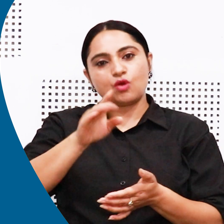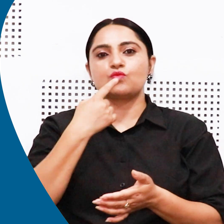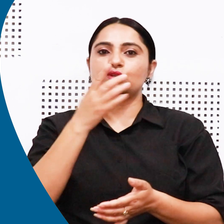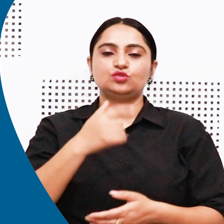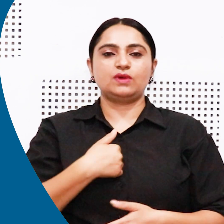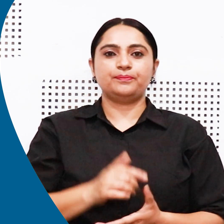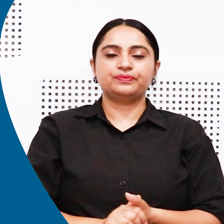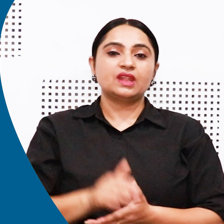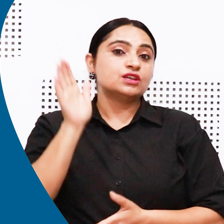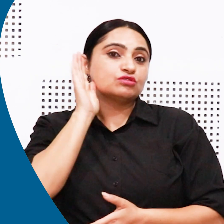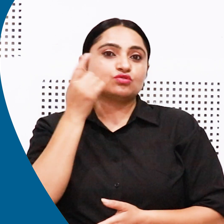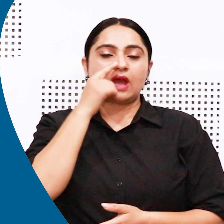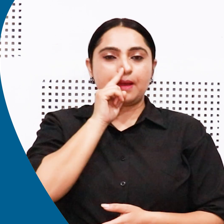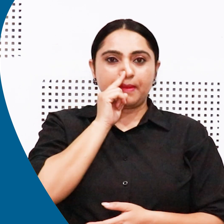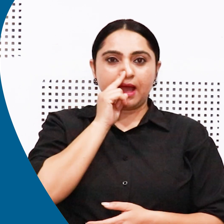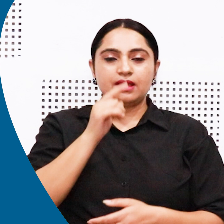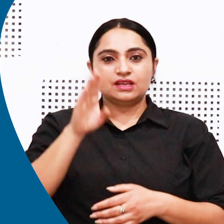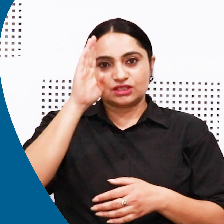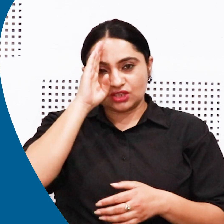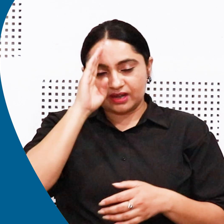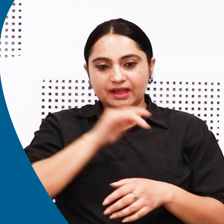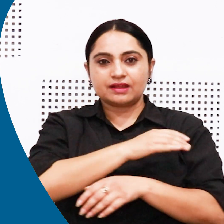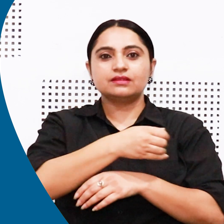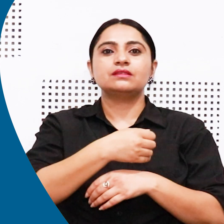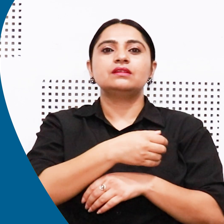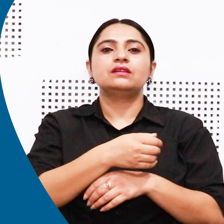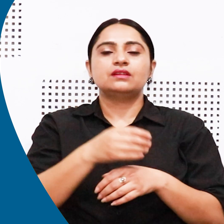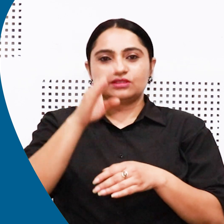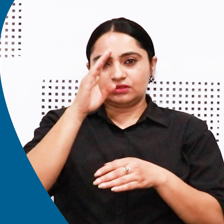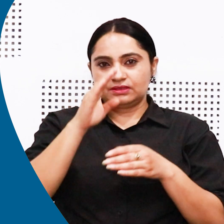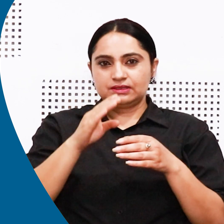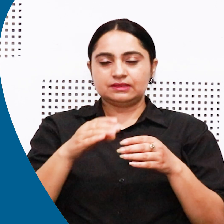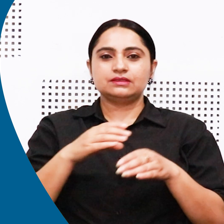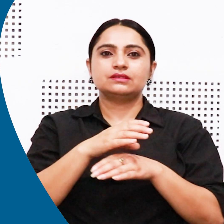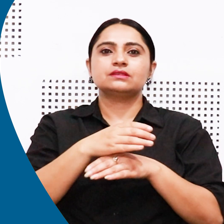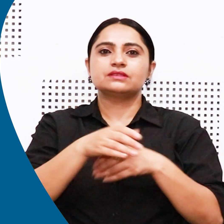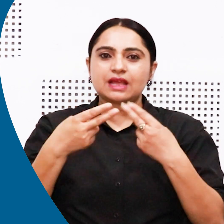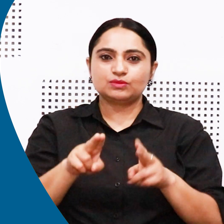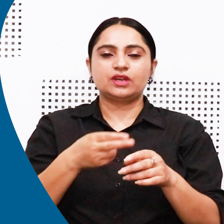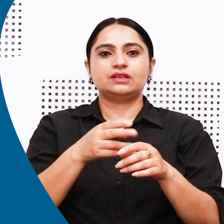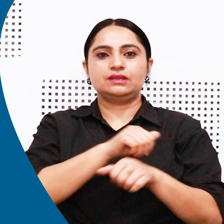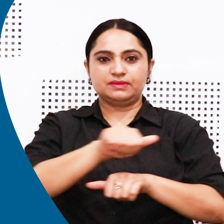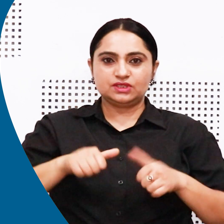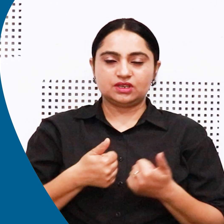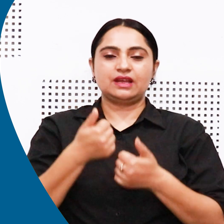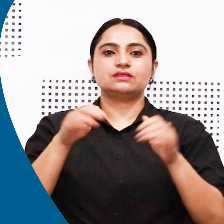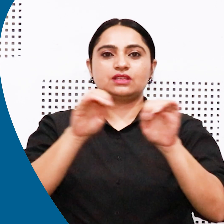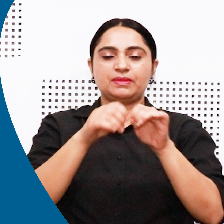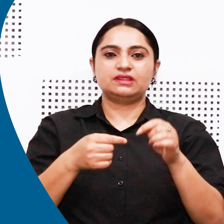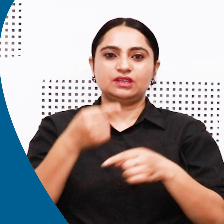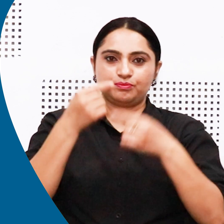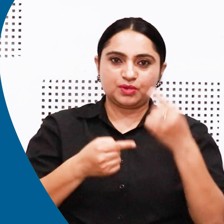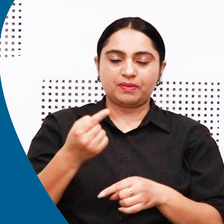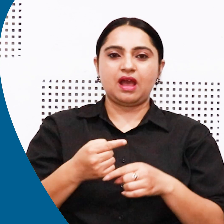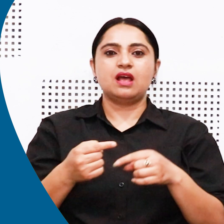चाहिँ। सुन्नुस् आमा, सरकारी, सामुदायिक र सार्वजनिक बाहेक जग्गा सम्बन्धी विवाद, गाली बेइज्जती,